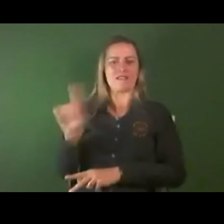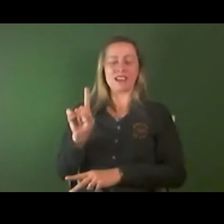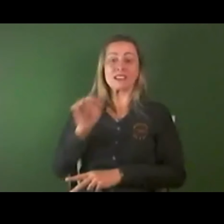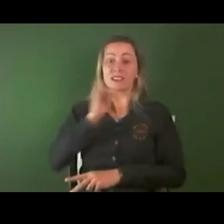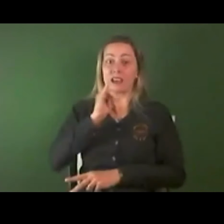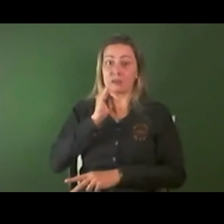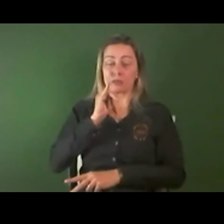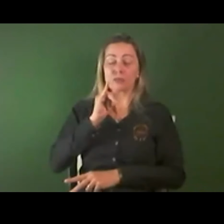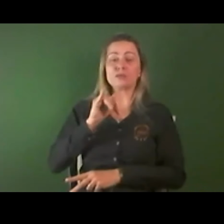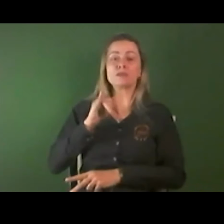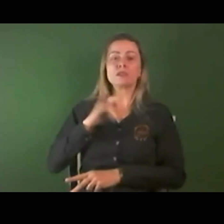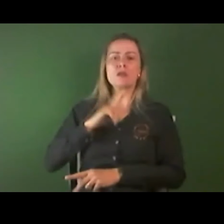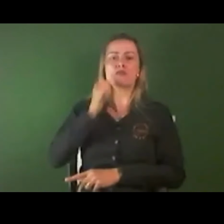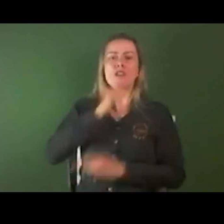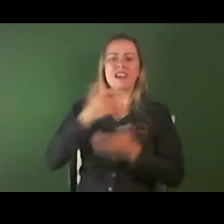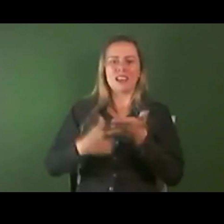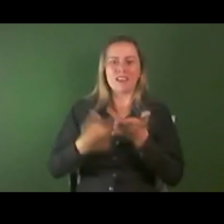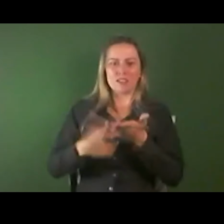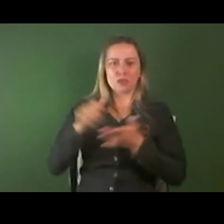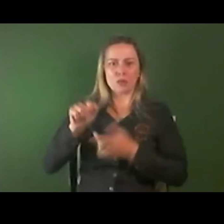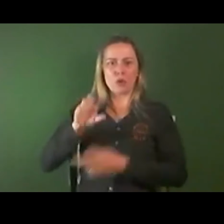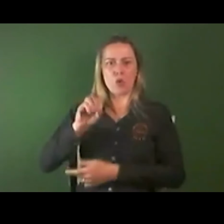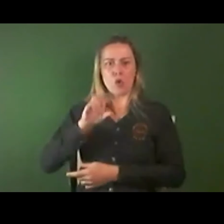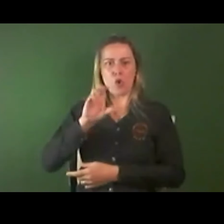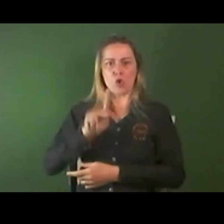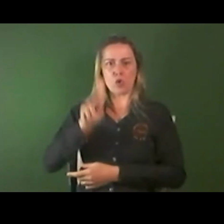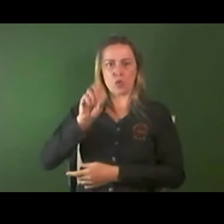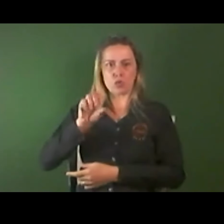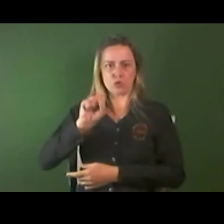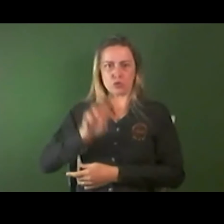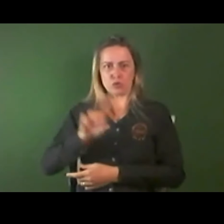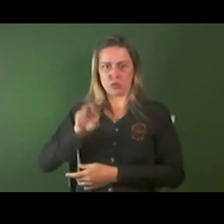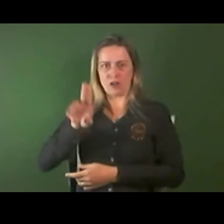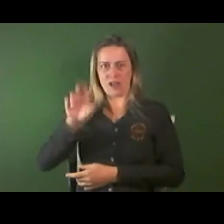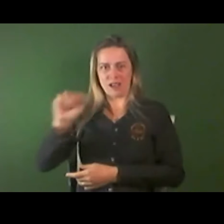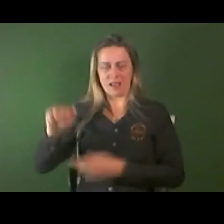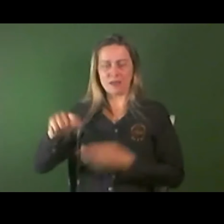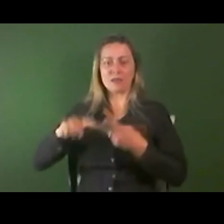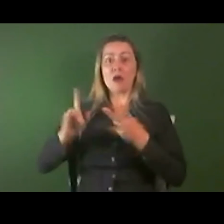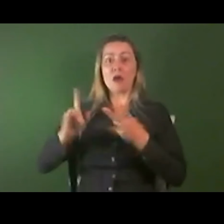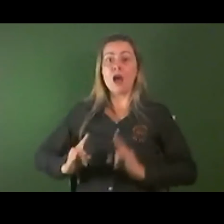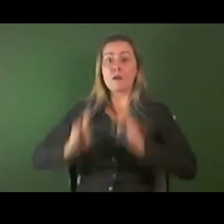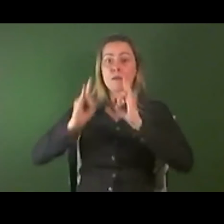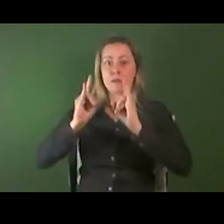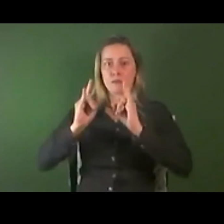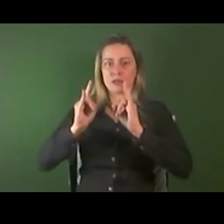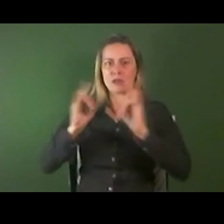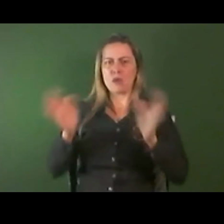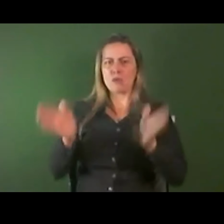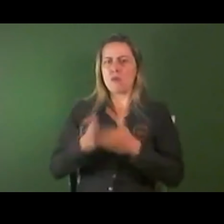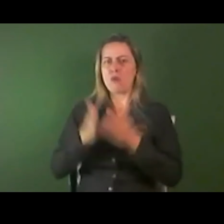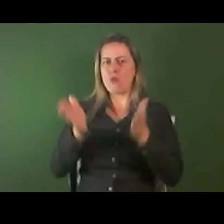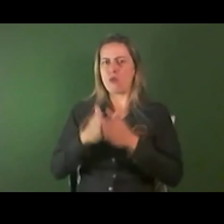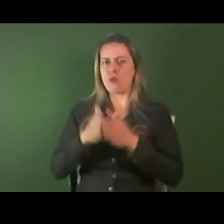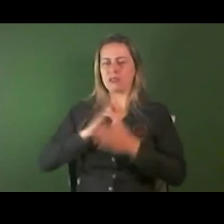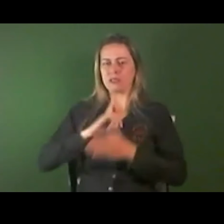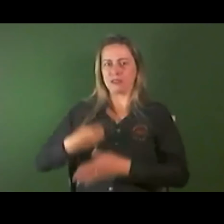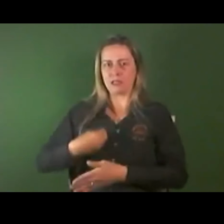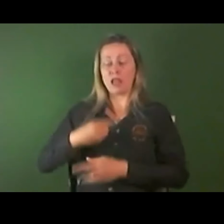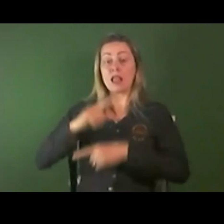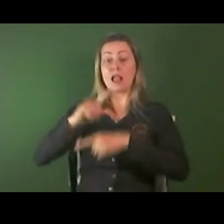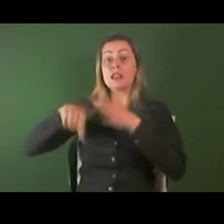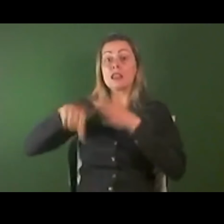Yokozuka, depois ela faz um livro sobre o apartamento onde ela morava em Yokozuka, que era um apartamento muito pobre, e depois ela faz um